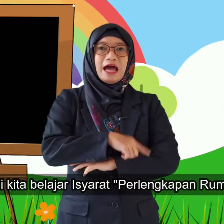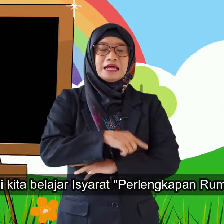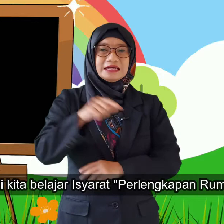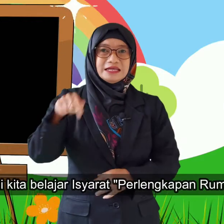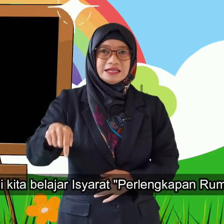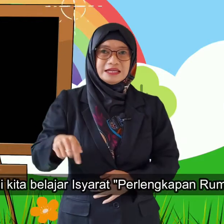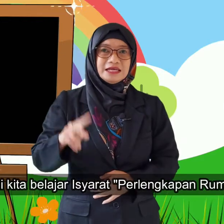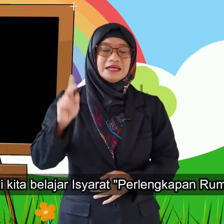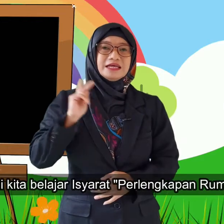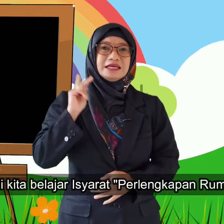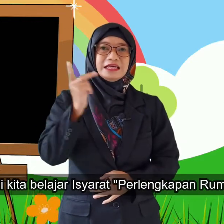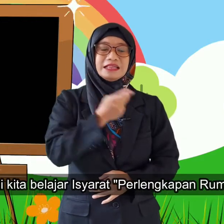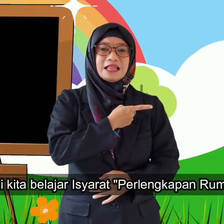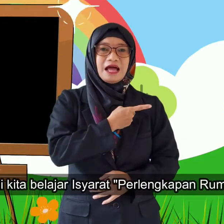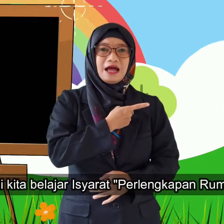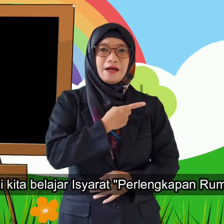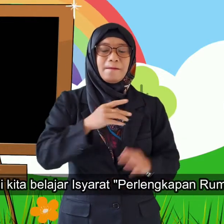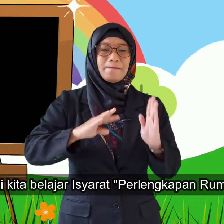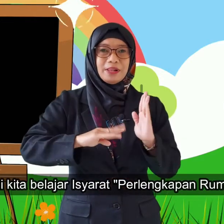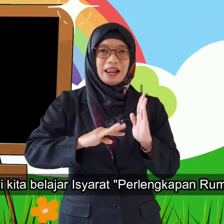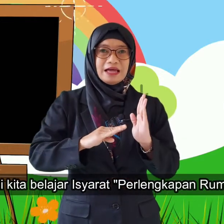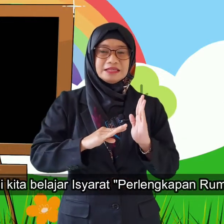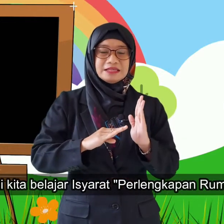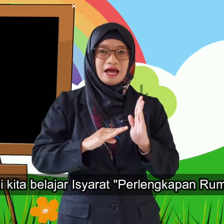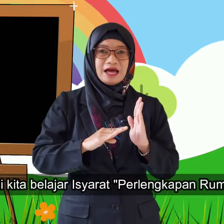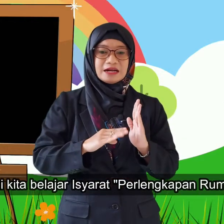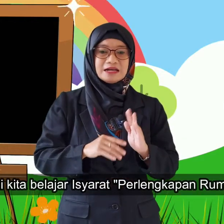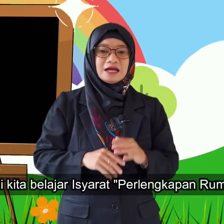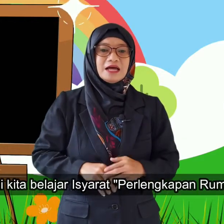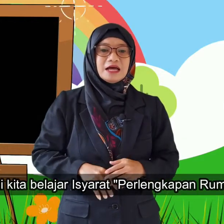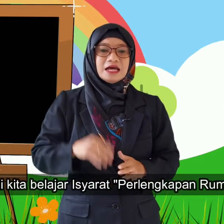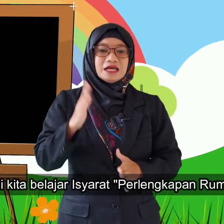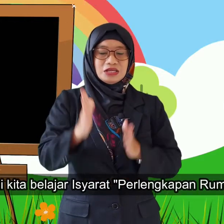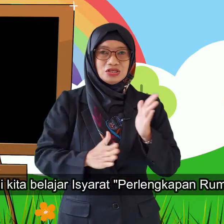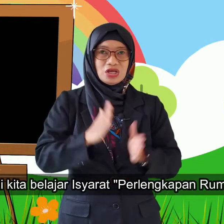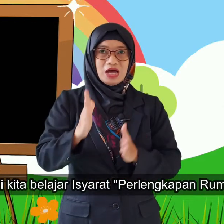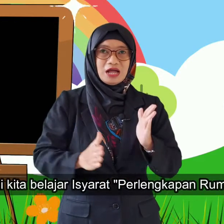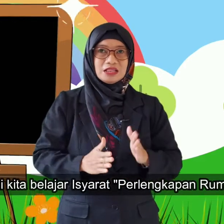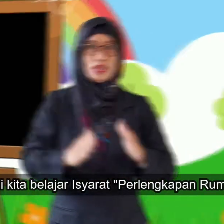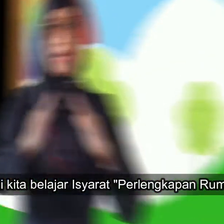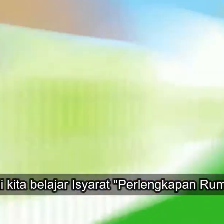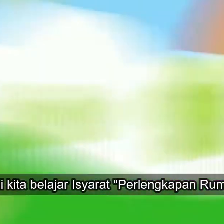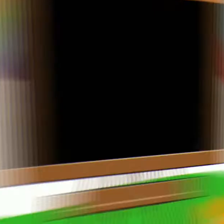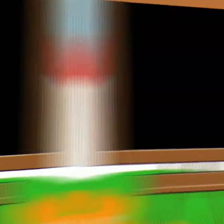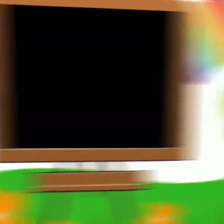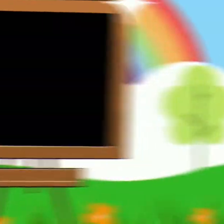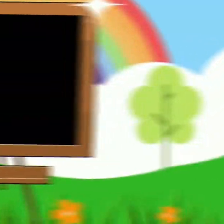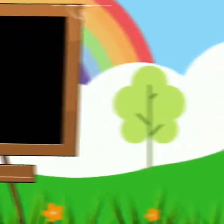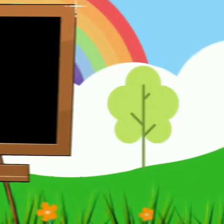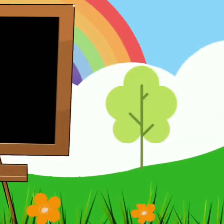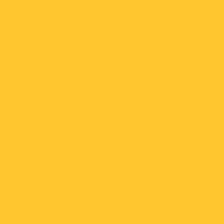Hari ini kita belajar isyarat rumah.